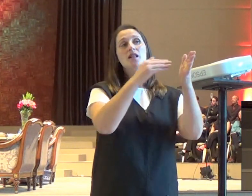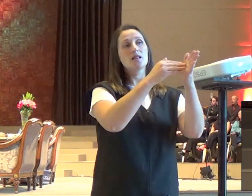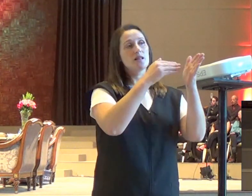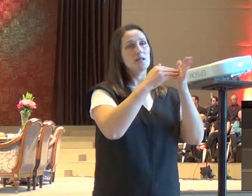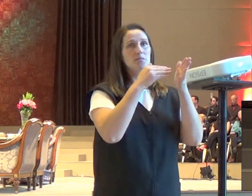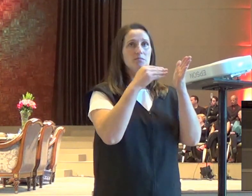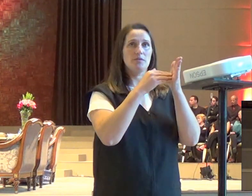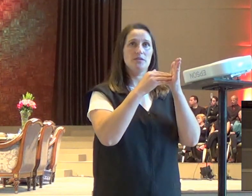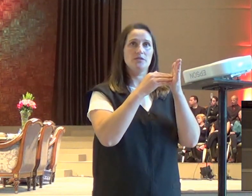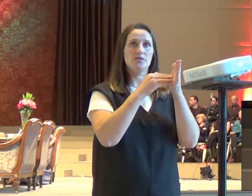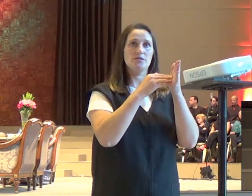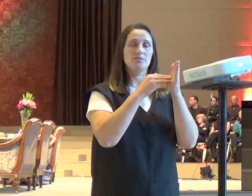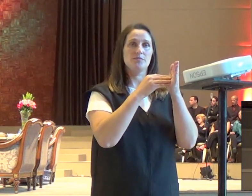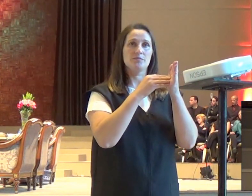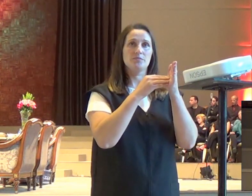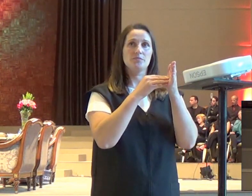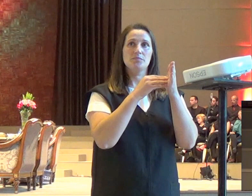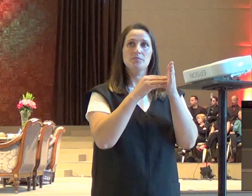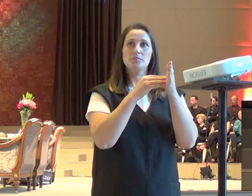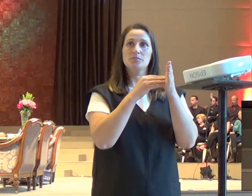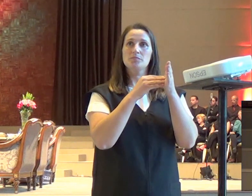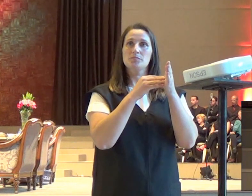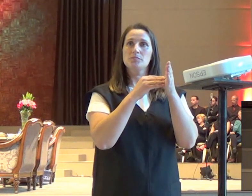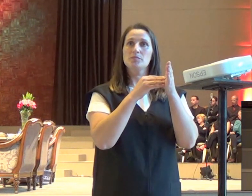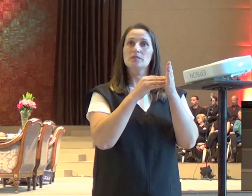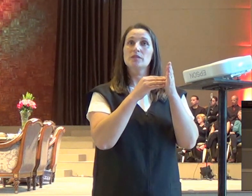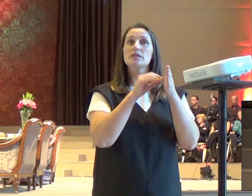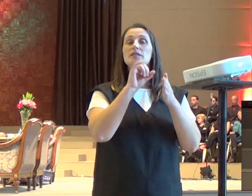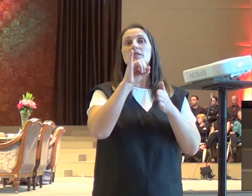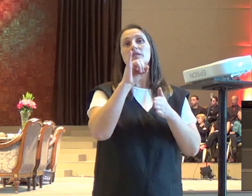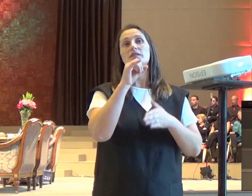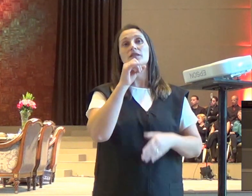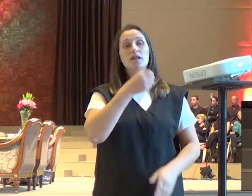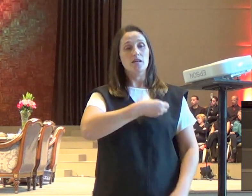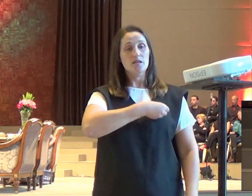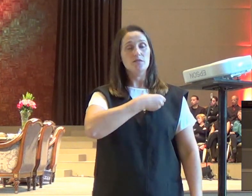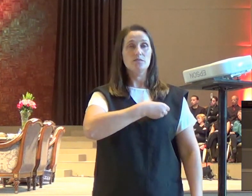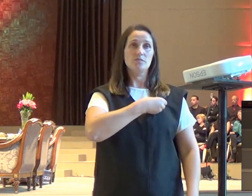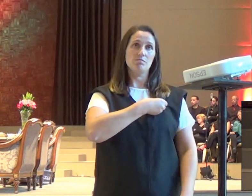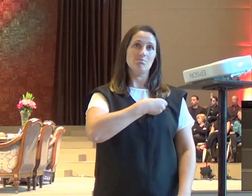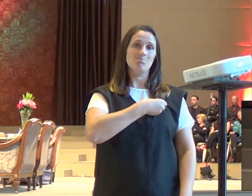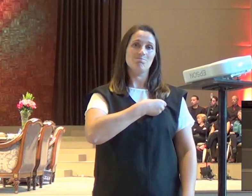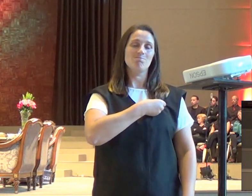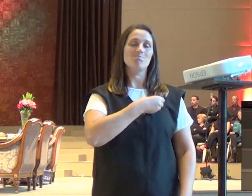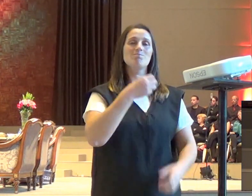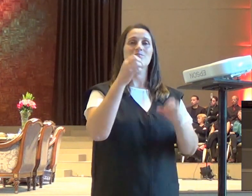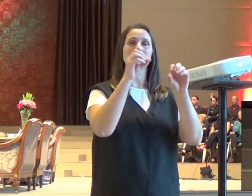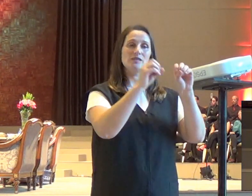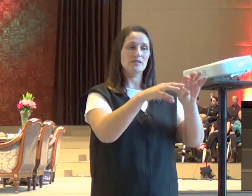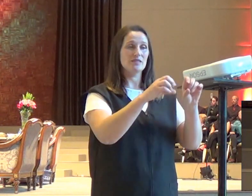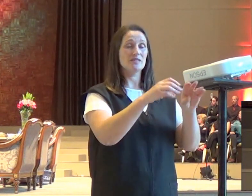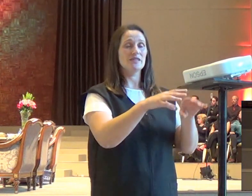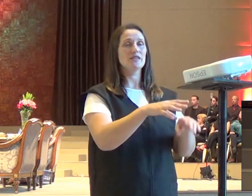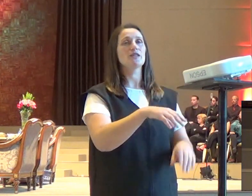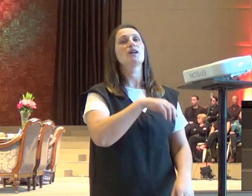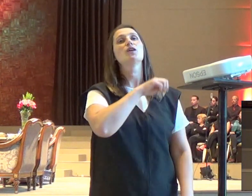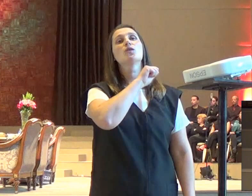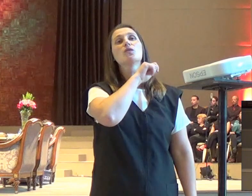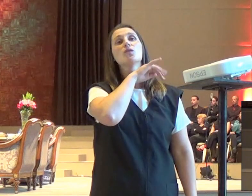isso a vida vai fazer e quando a vida faz é triste demais